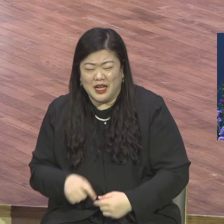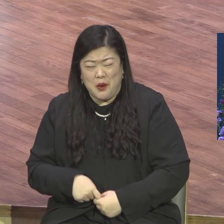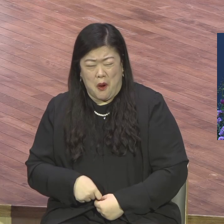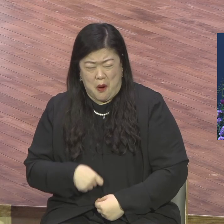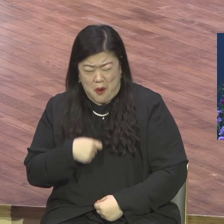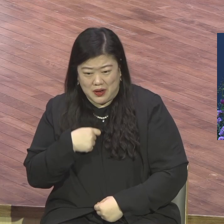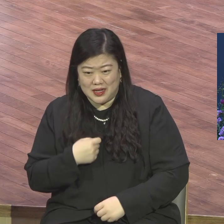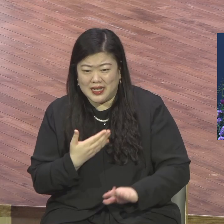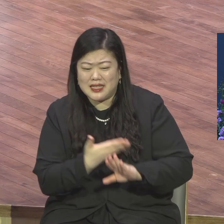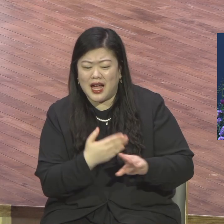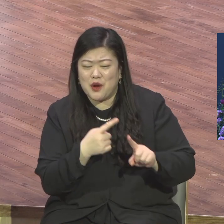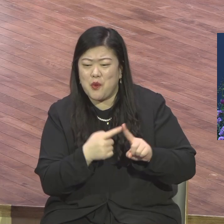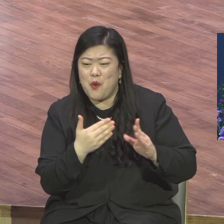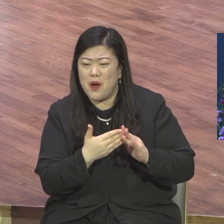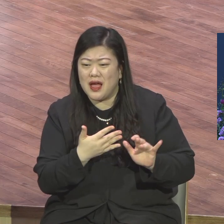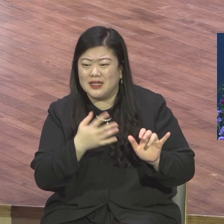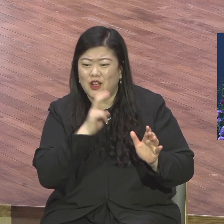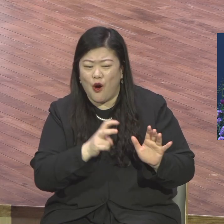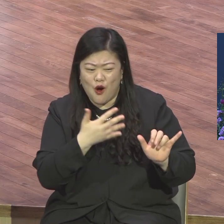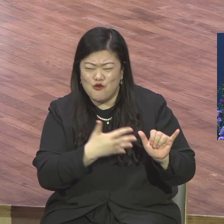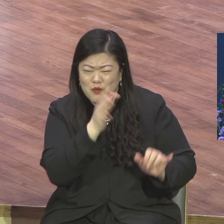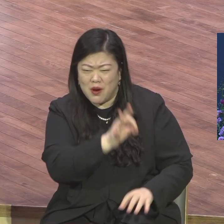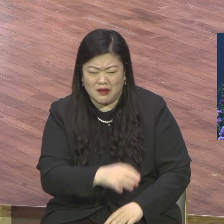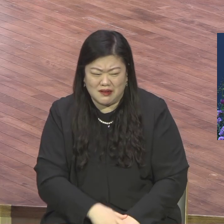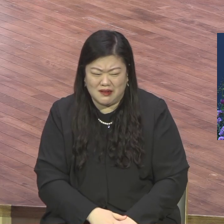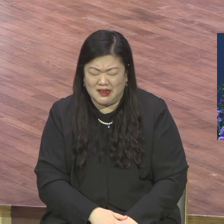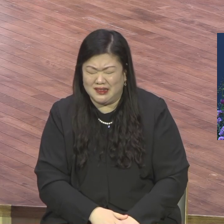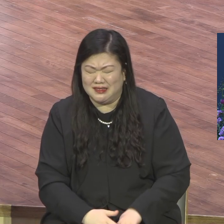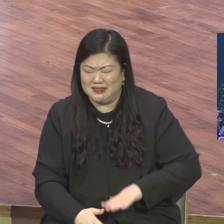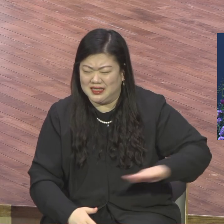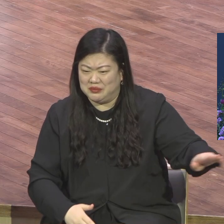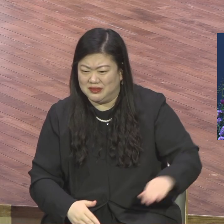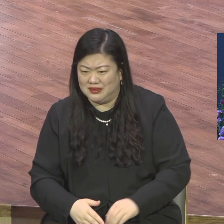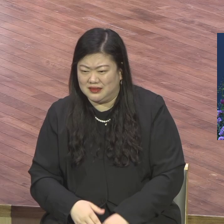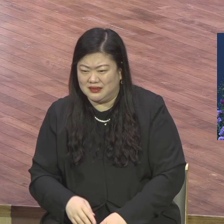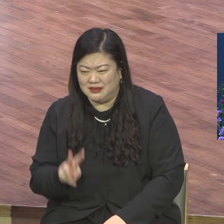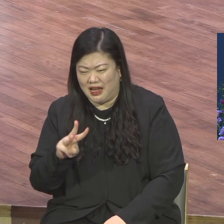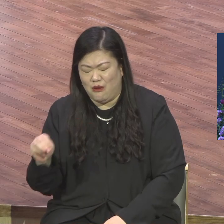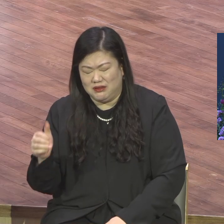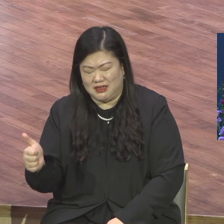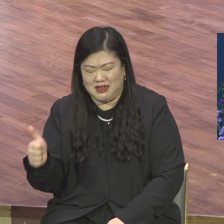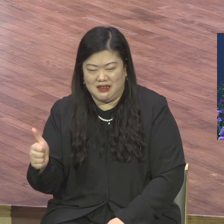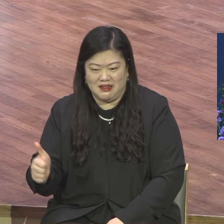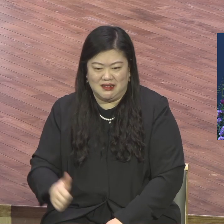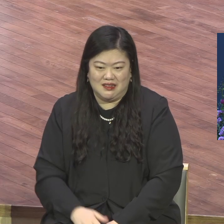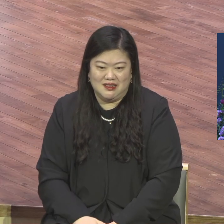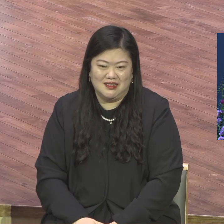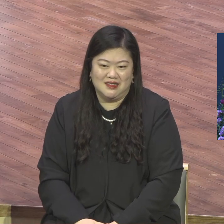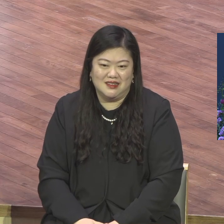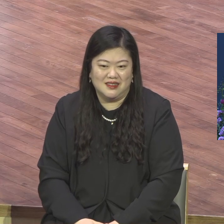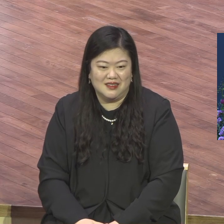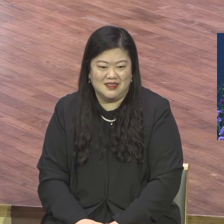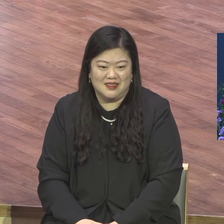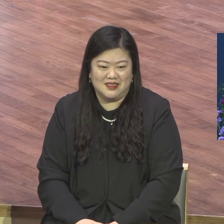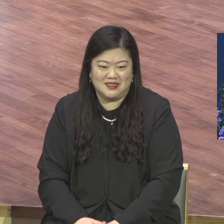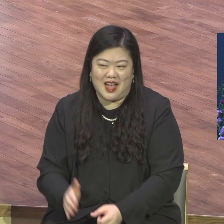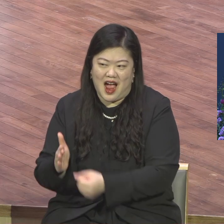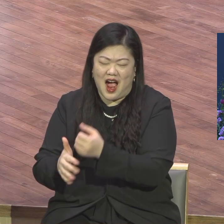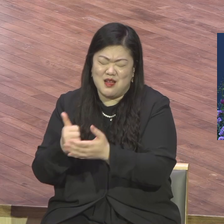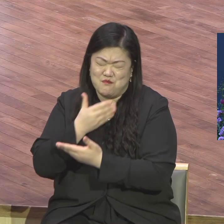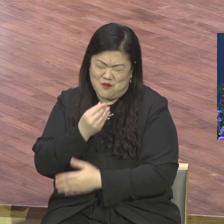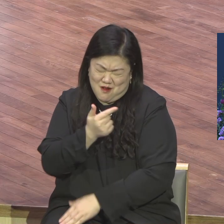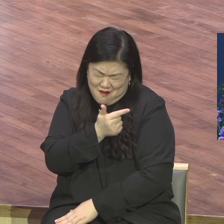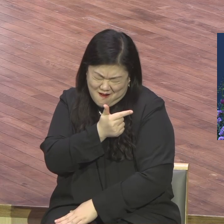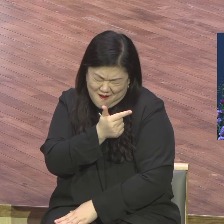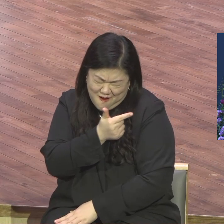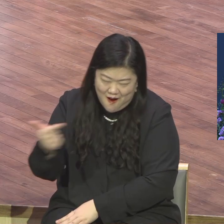이렇게 확실하게 분명하게 힘차게 하나님 앞에 찬양 올려드리니까 하나님이 이 예배를 축복하실 줄로